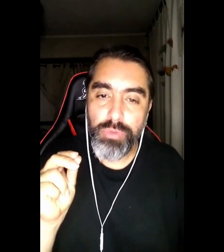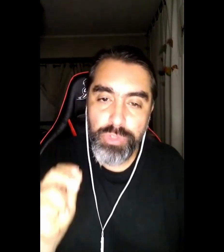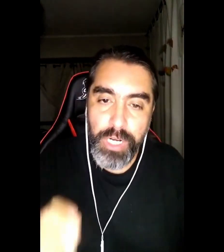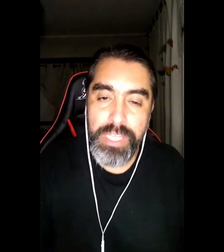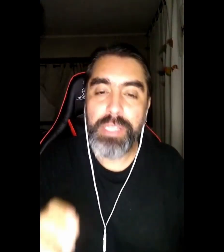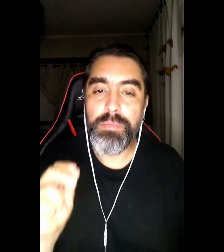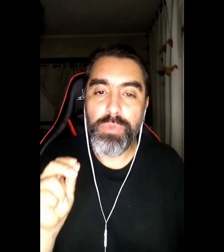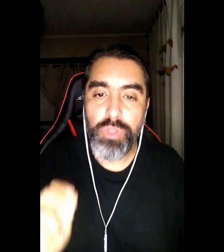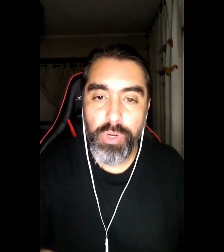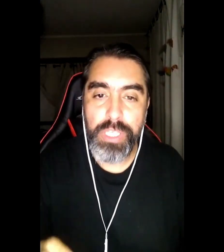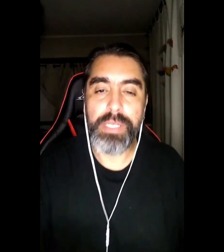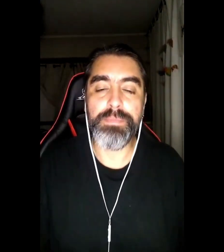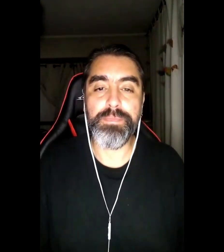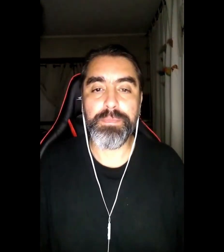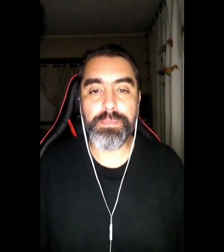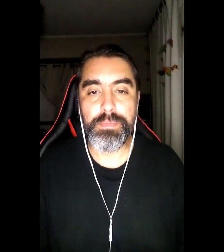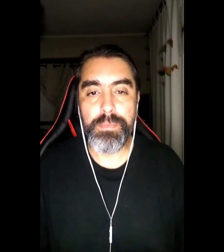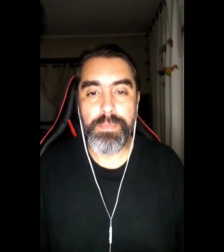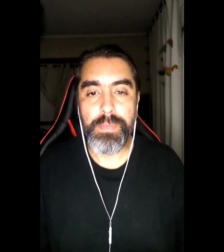la institucionalidad museológica.